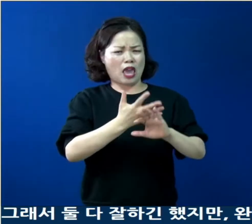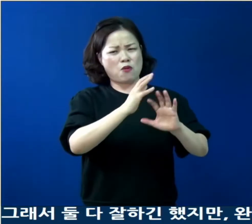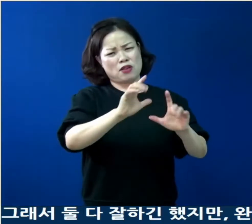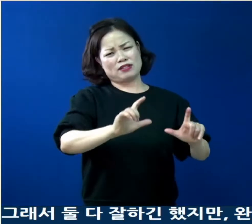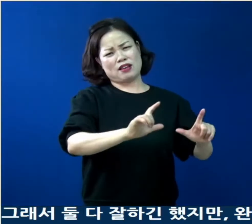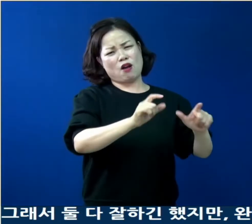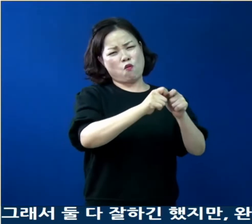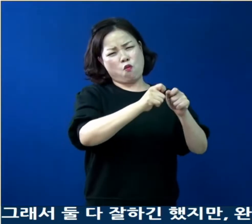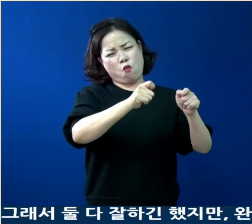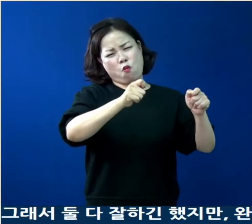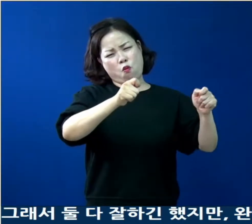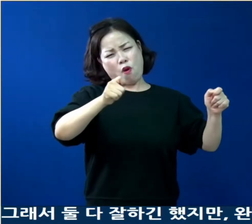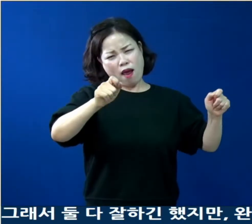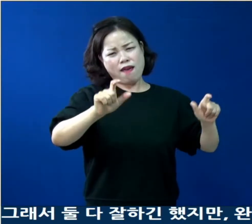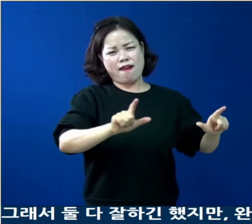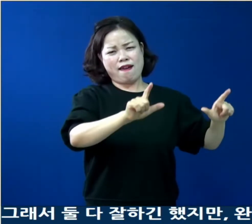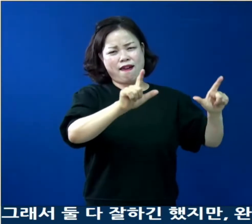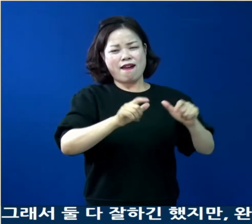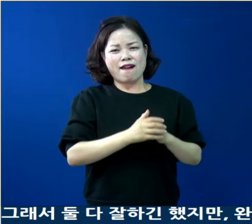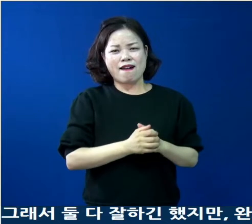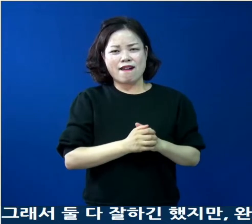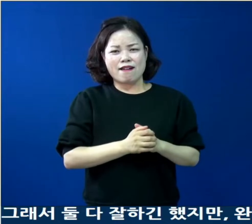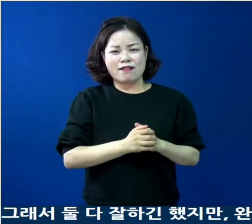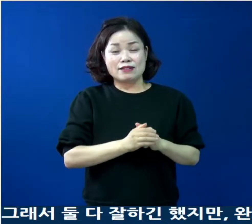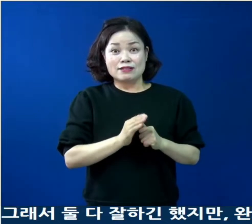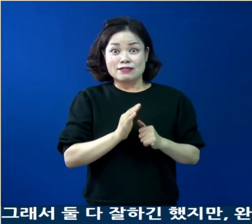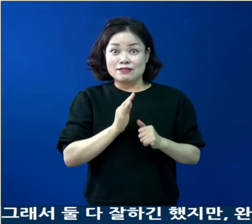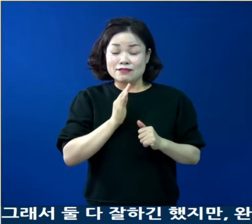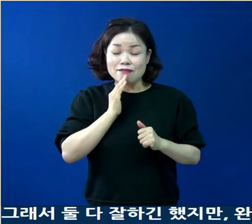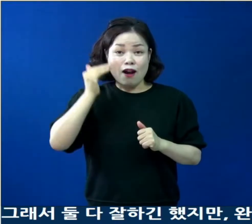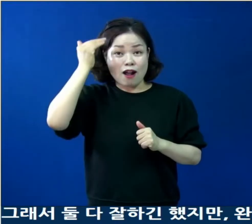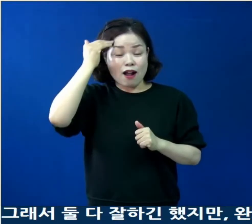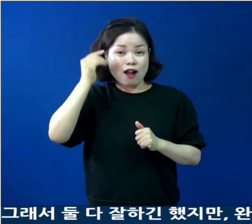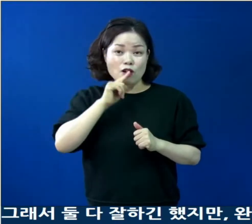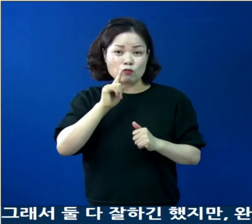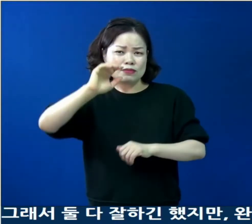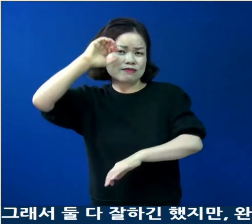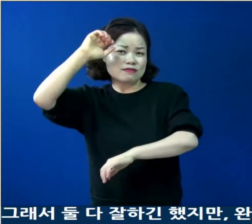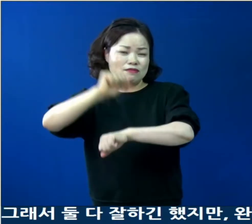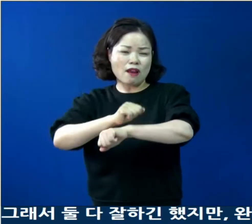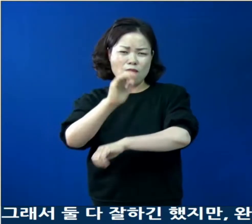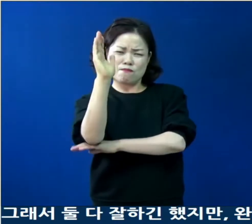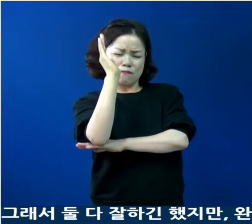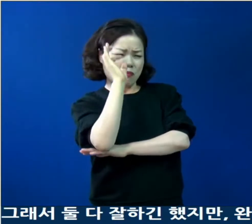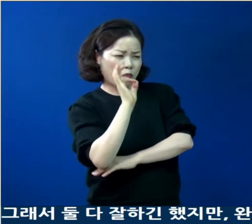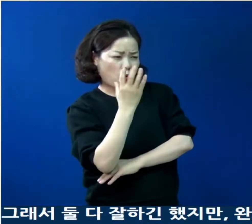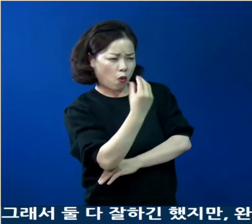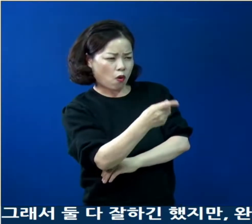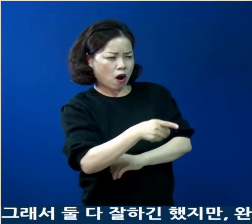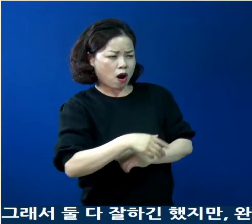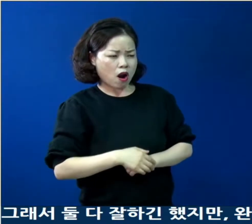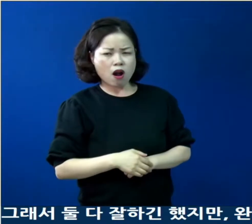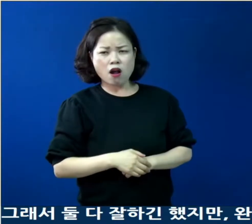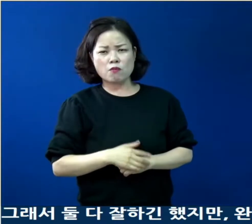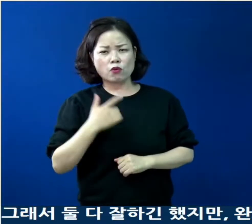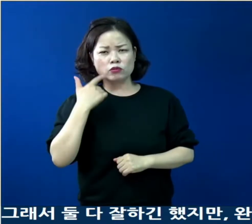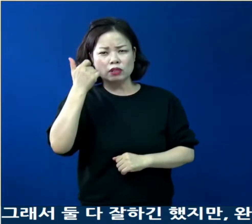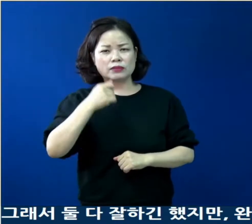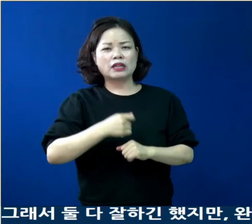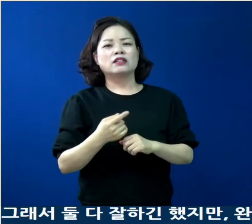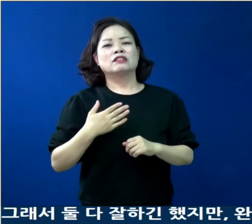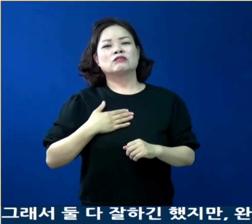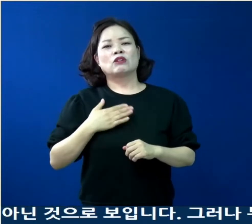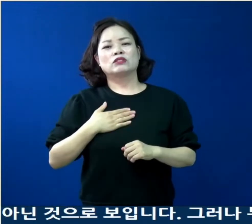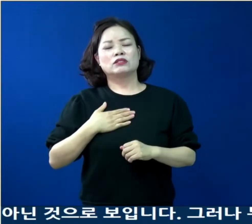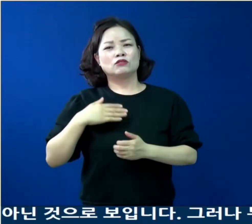생활을 좀 오래 하다 보니까, 진짜 한국말로 강의 잘하시는 분 보니까 저는